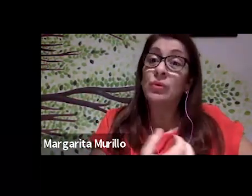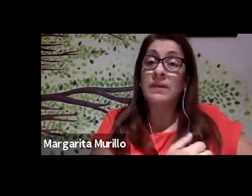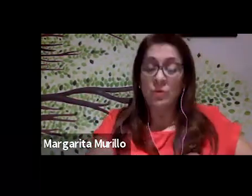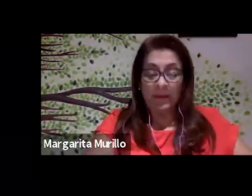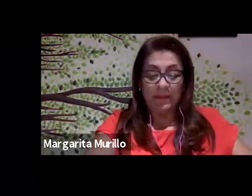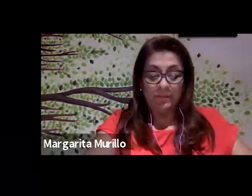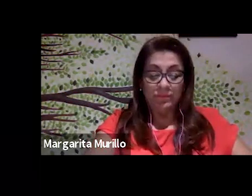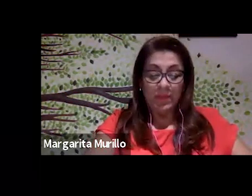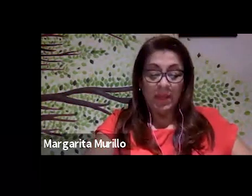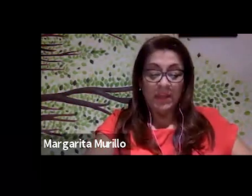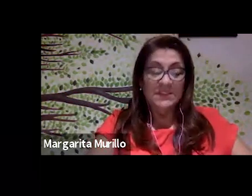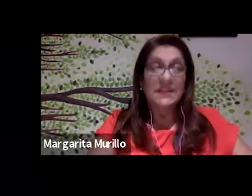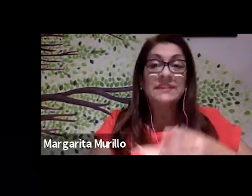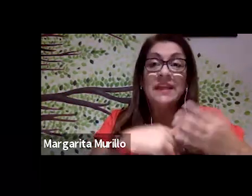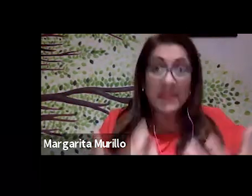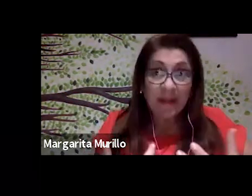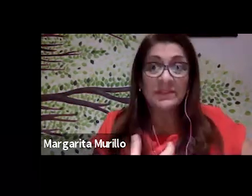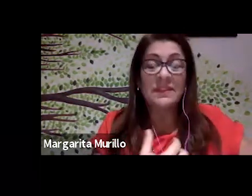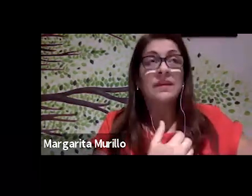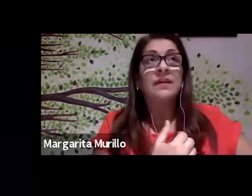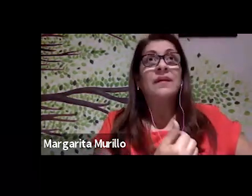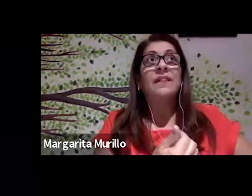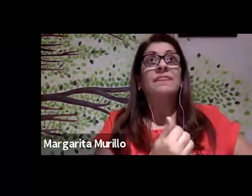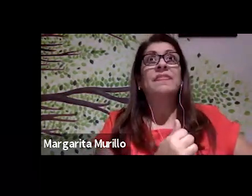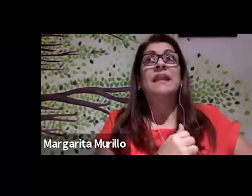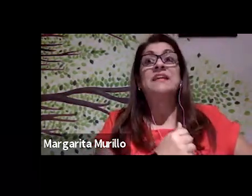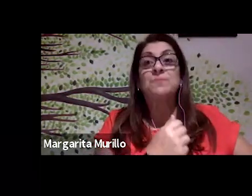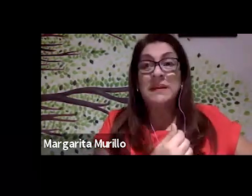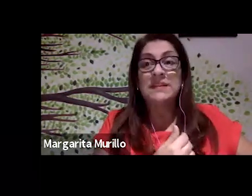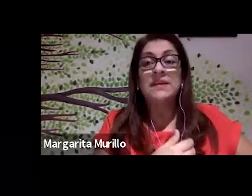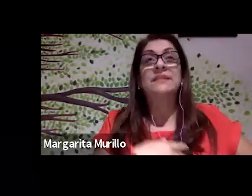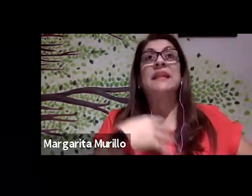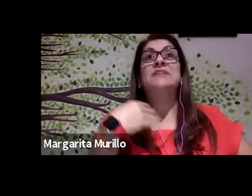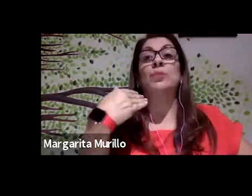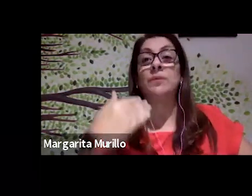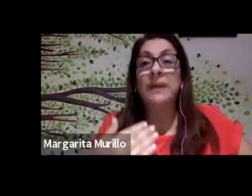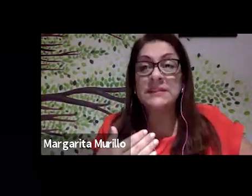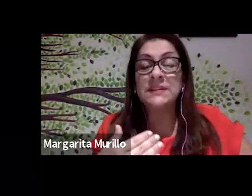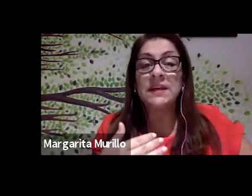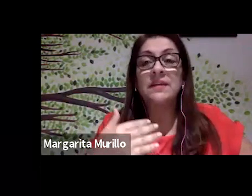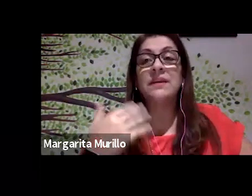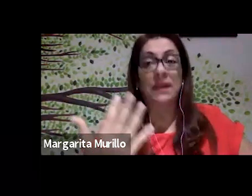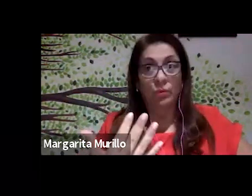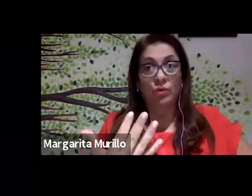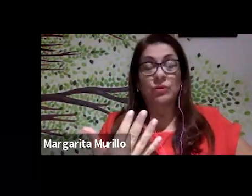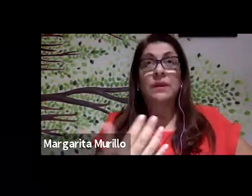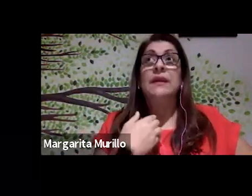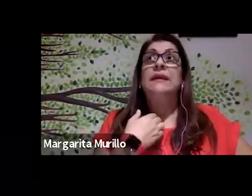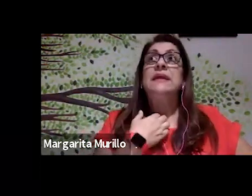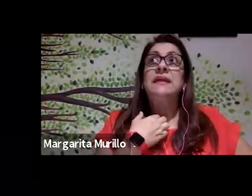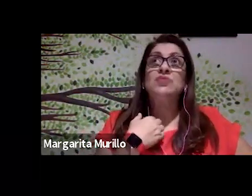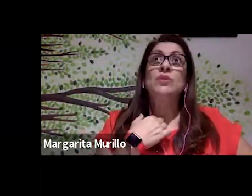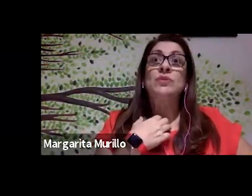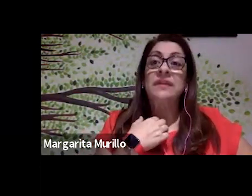el vínculo en la vida humana es determinante de la especie de la sobrevivencia y del amor